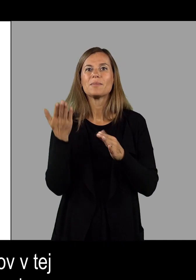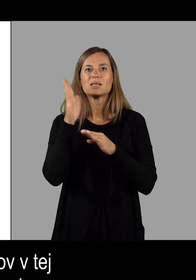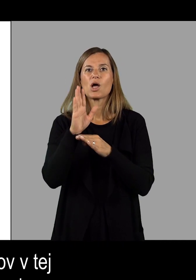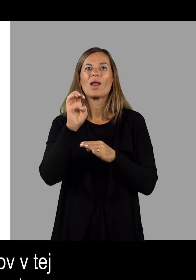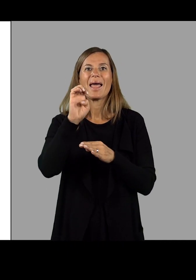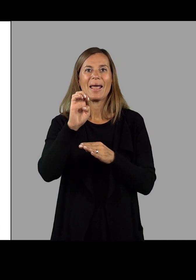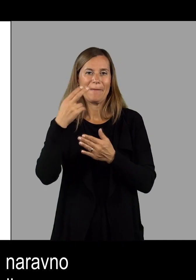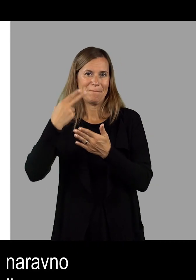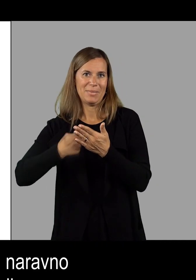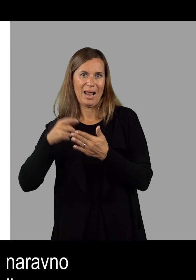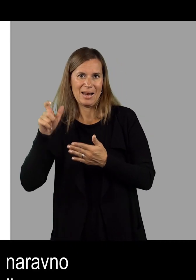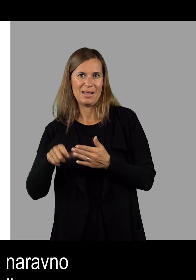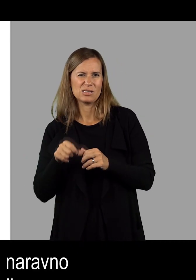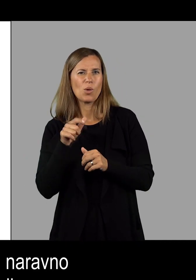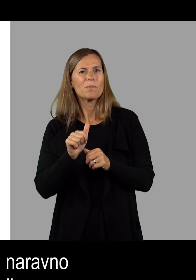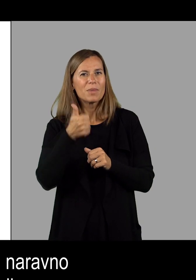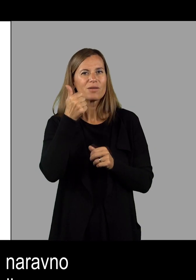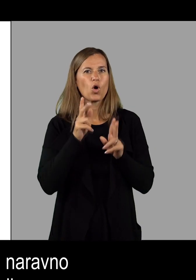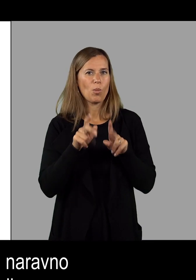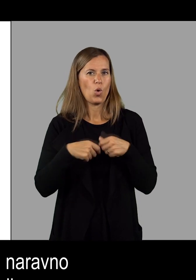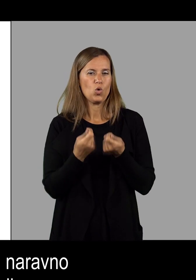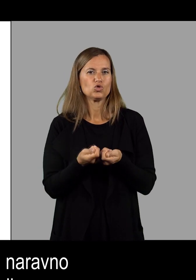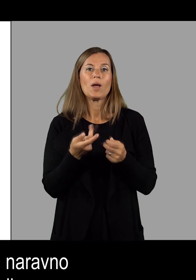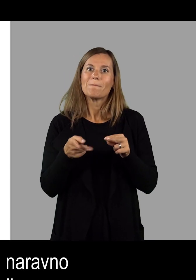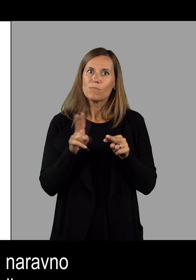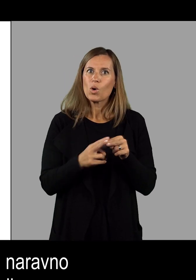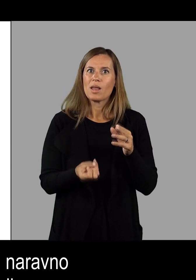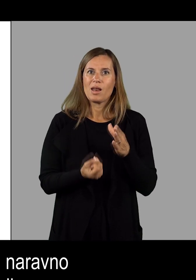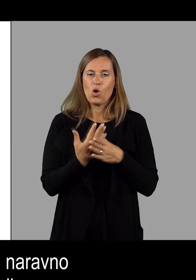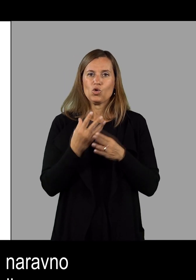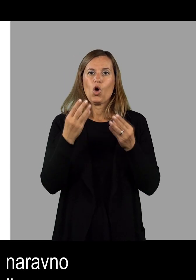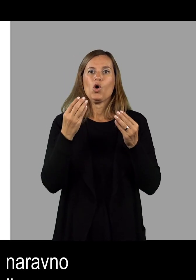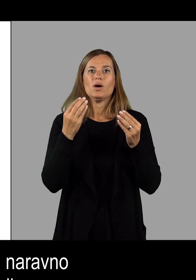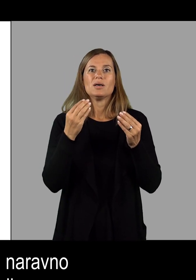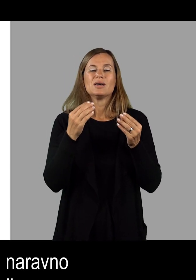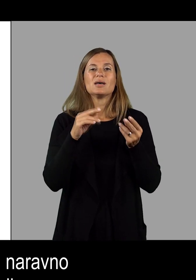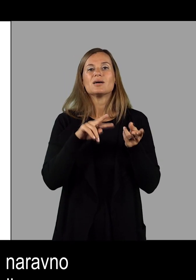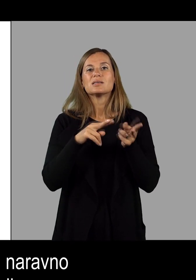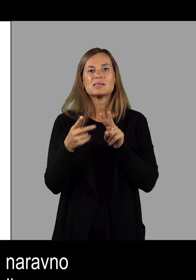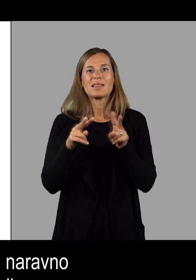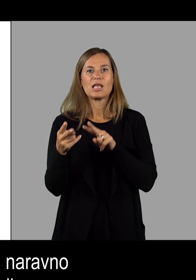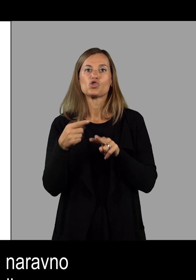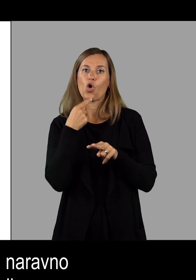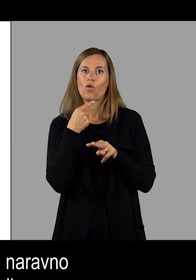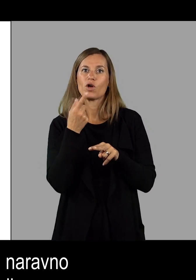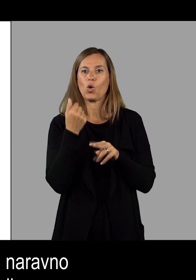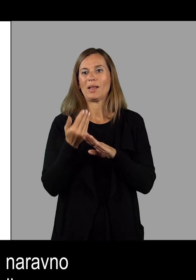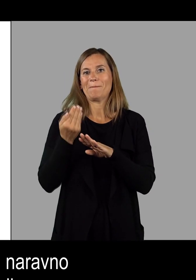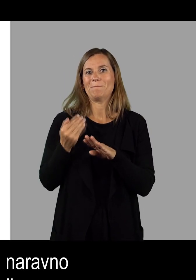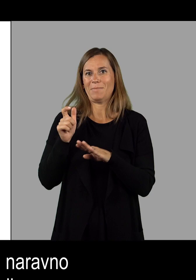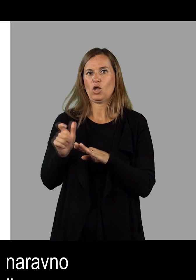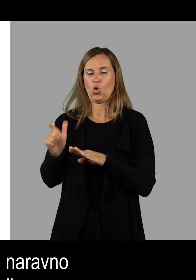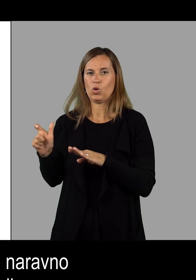predstavlja e-bralec, ki je prvi omogočil občutno bolj naravno sintezo govora od predhodnikov.